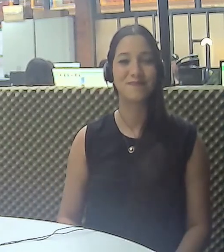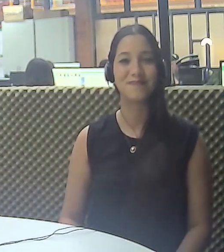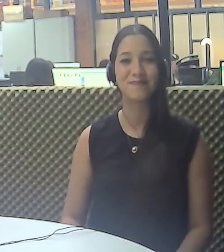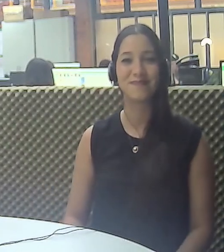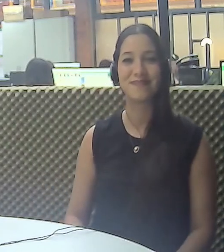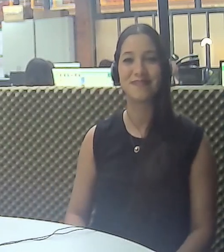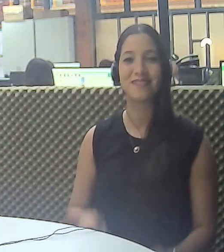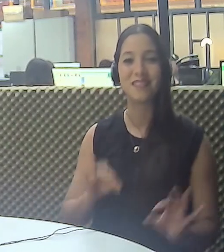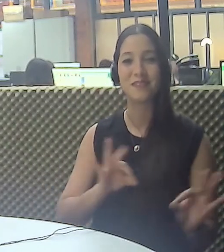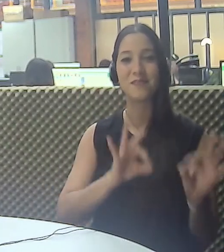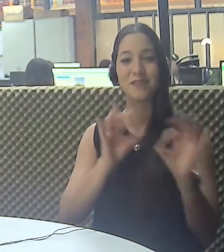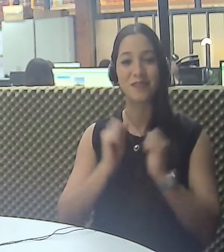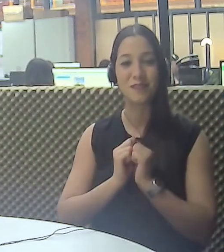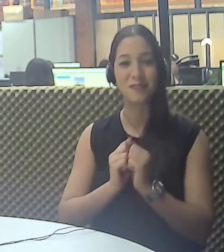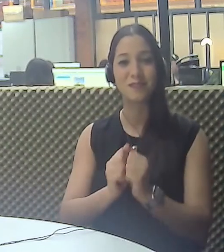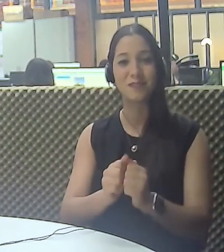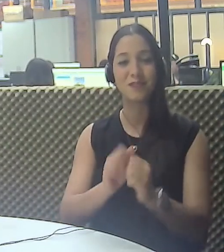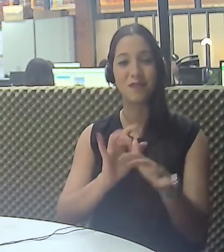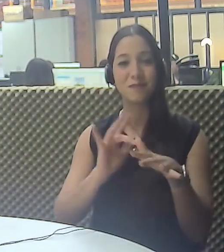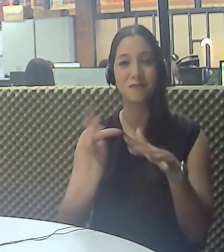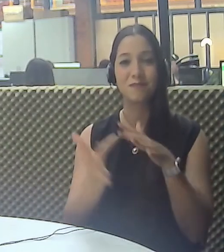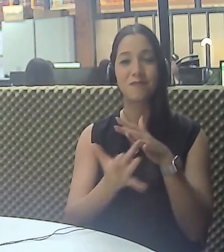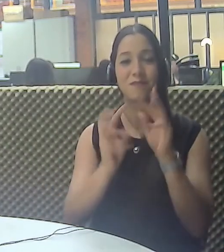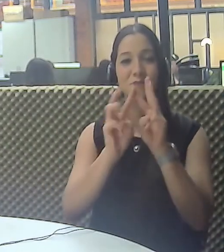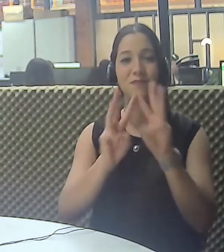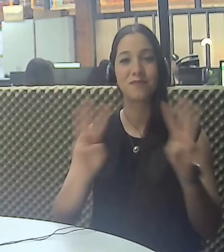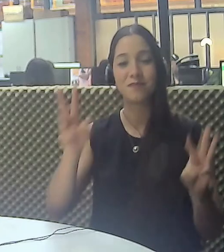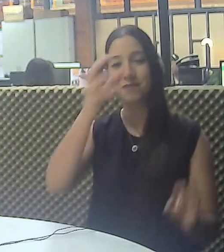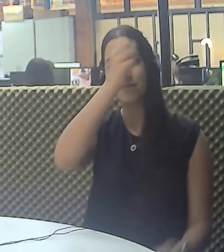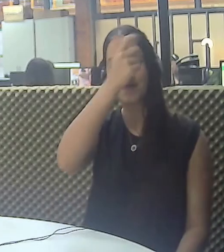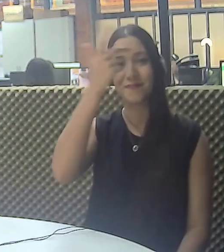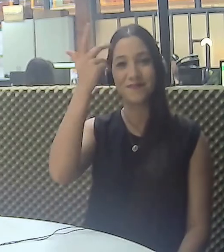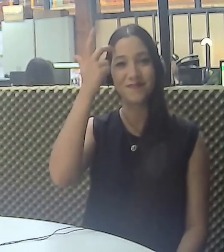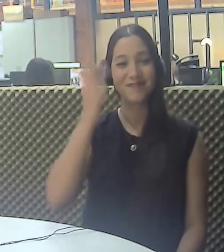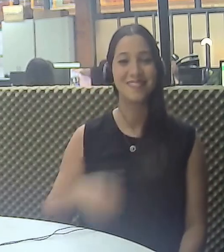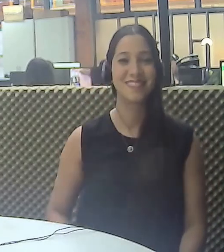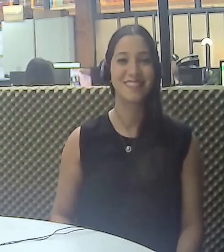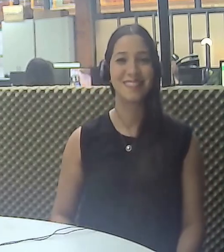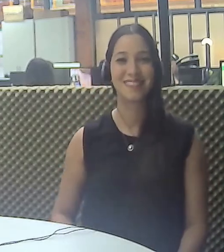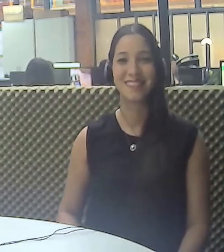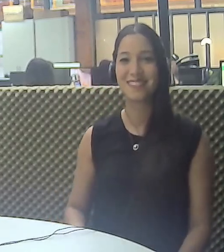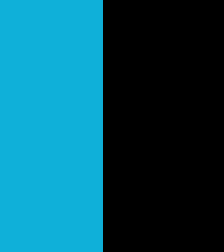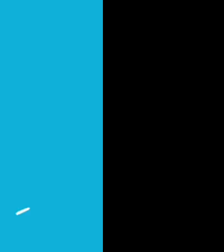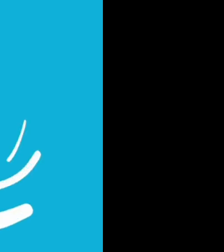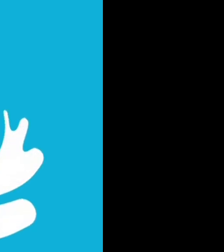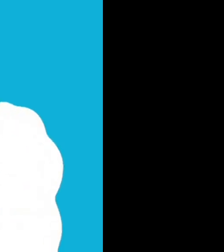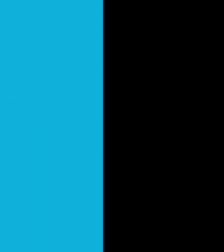Continue conosco no portal da Prefeitura e nas redes sociais.